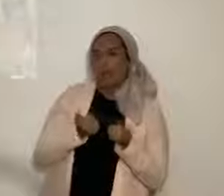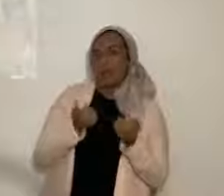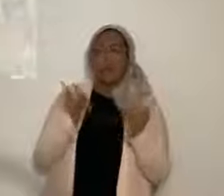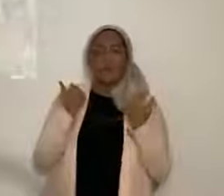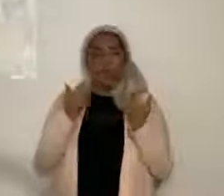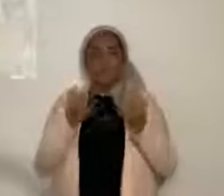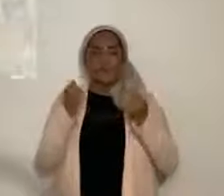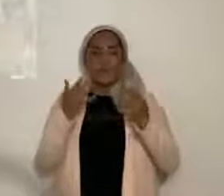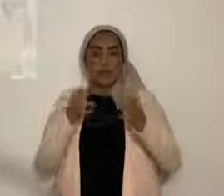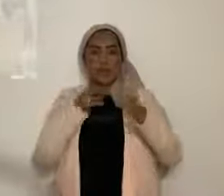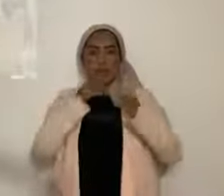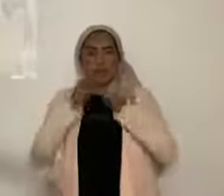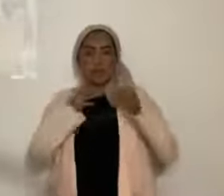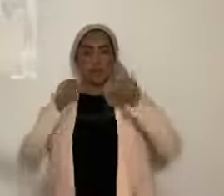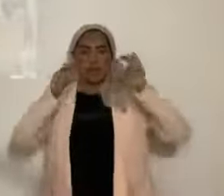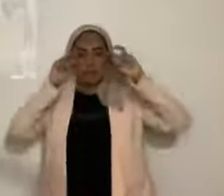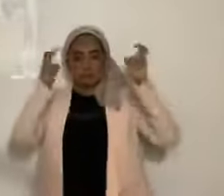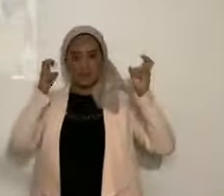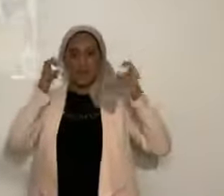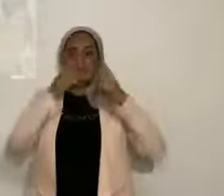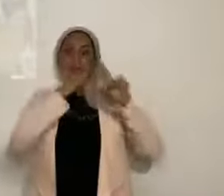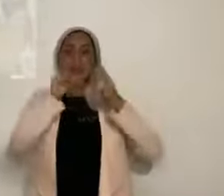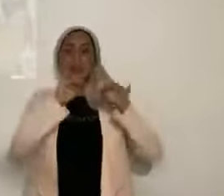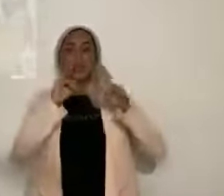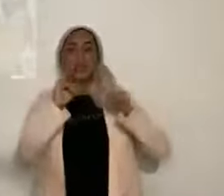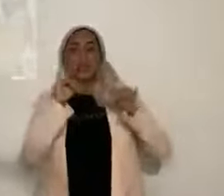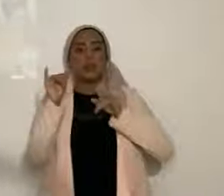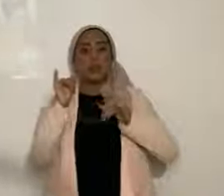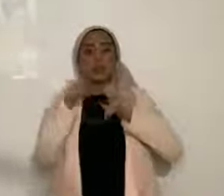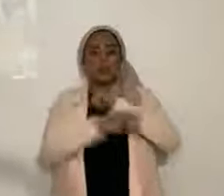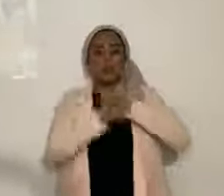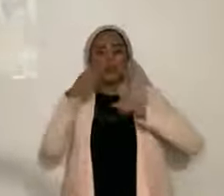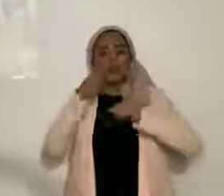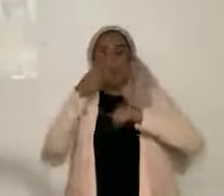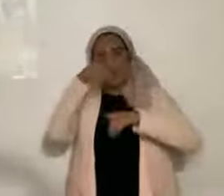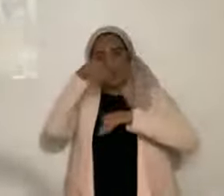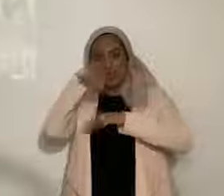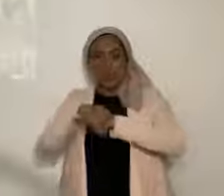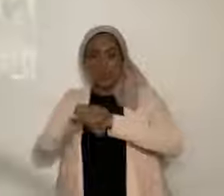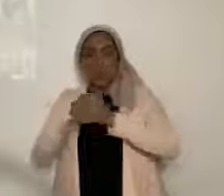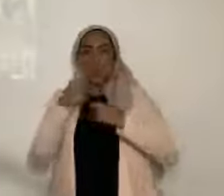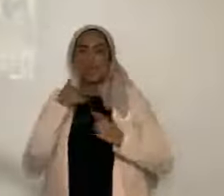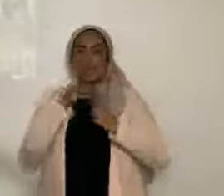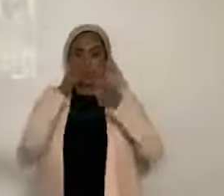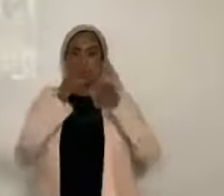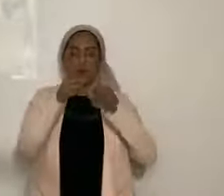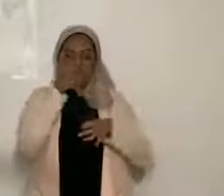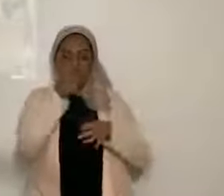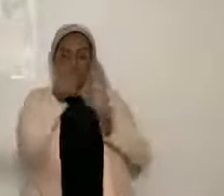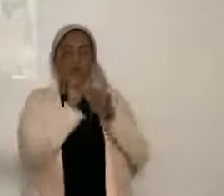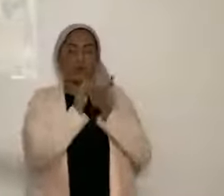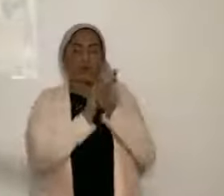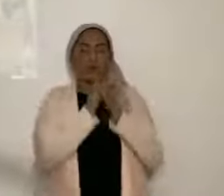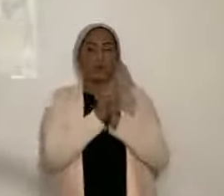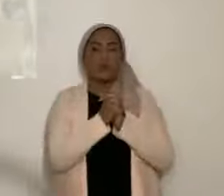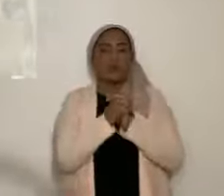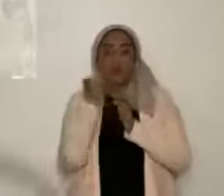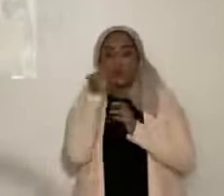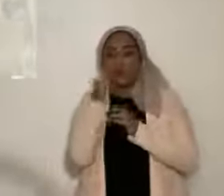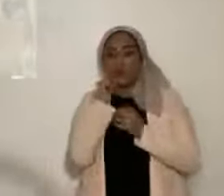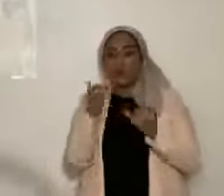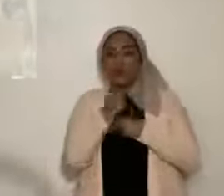grabaron varios audios como Ladrón en la Noche. Eso tiene una explicación especial, vean esos audios. Si no me voy